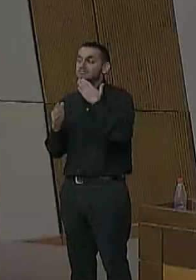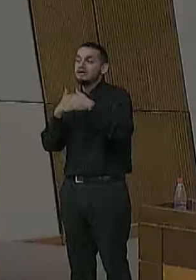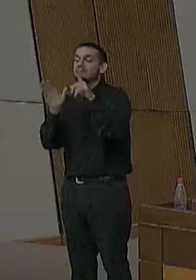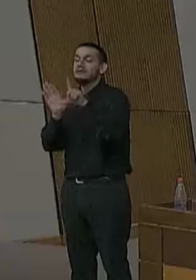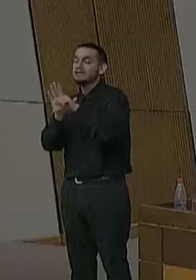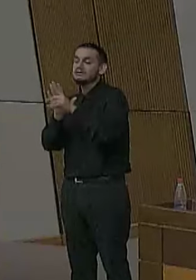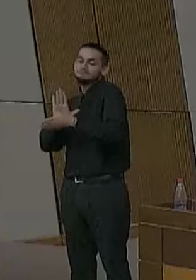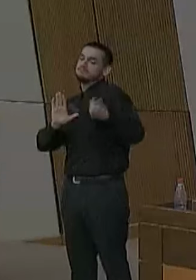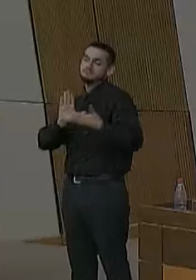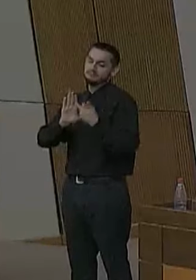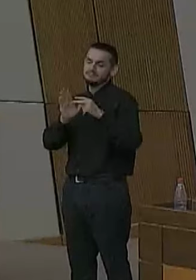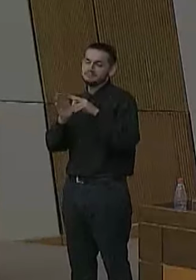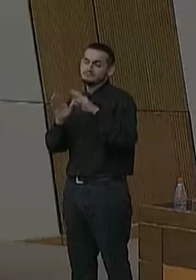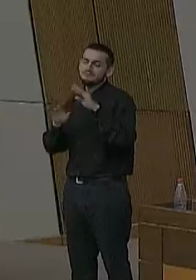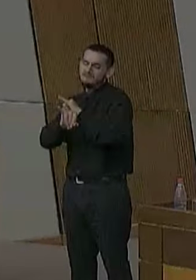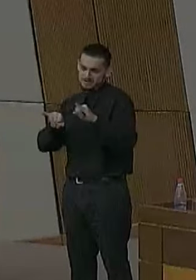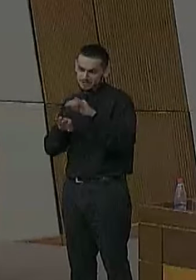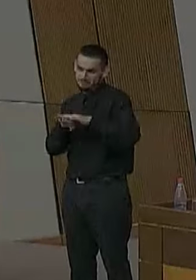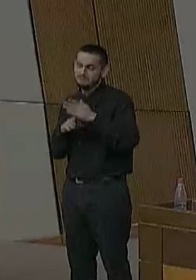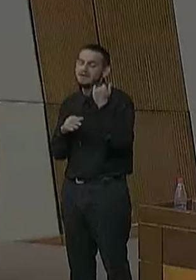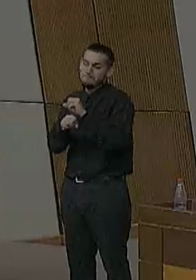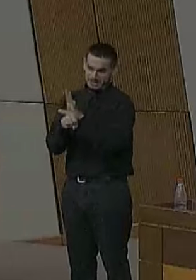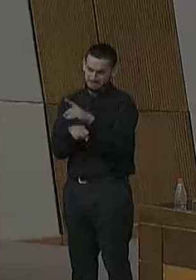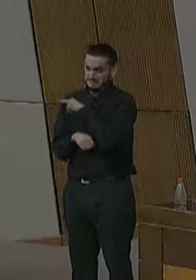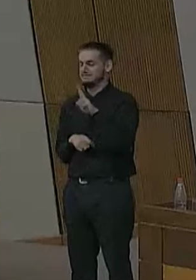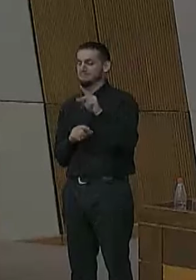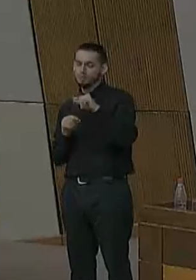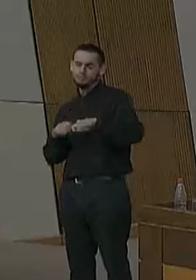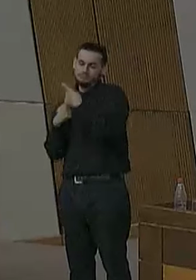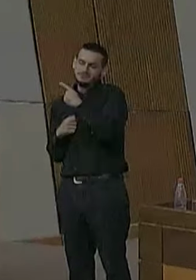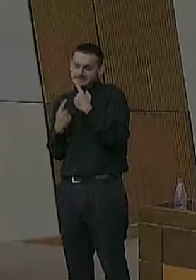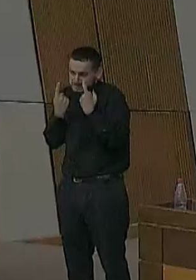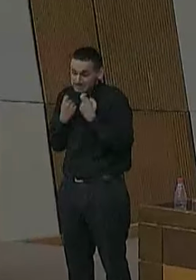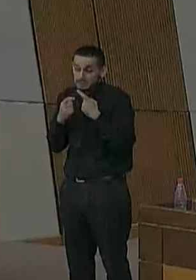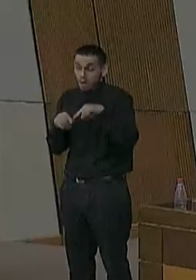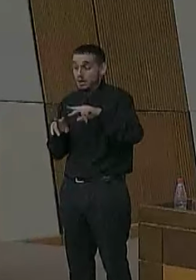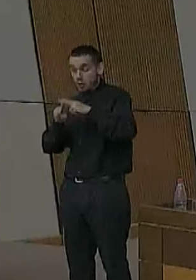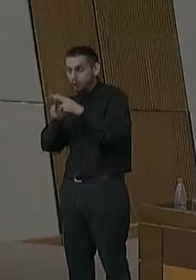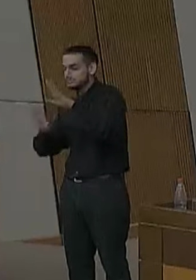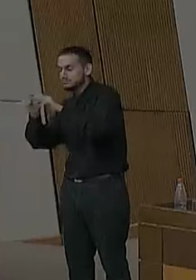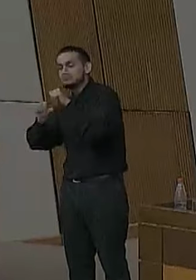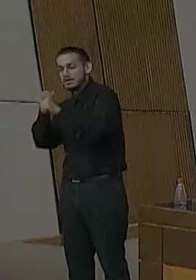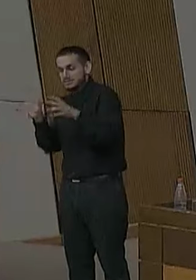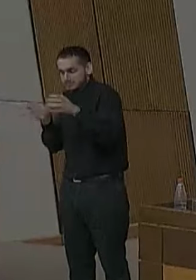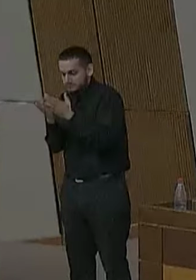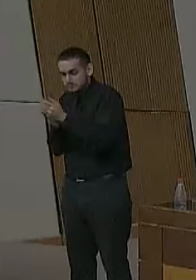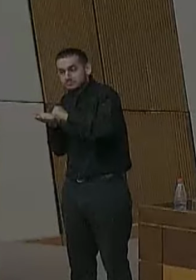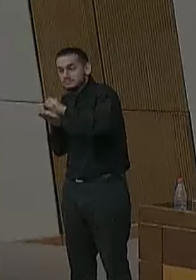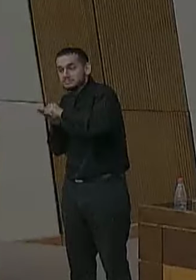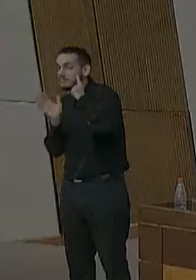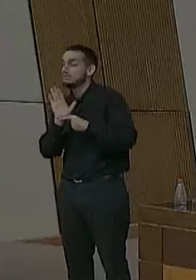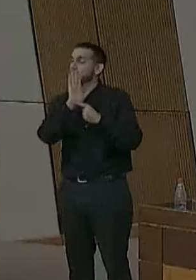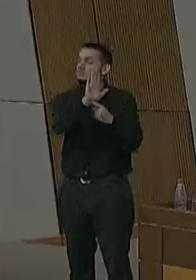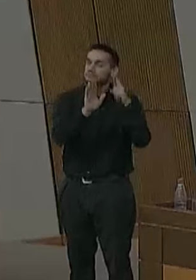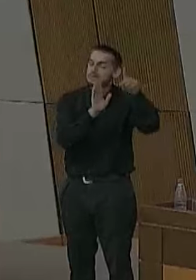forma eficiente y por sobre todo para que estas medidas de apoyo también le permitan ir ascendiendo, que era